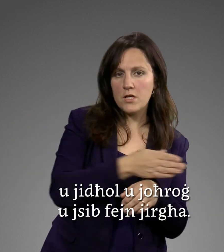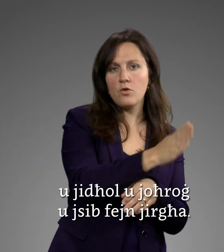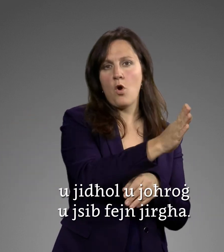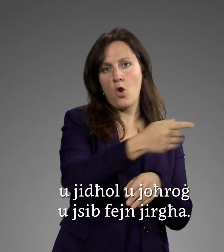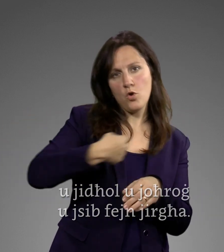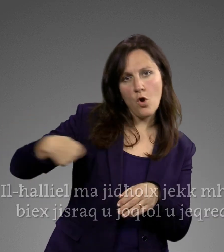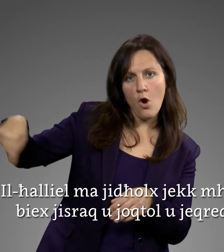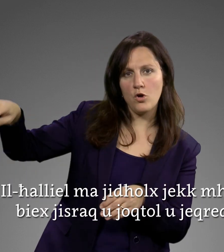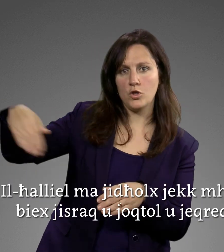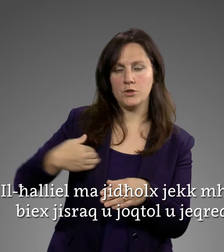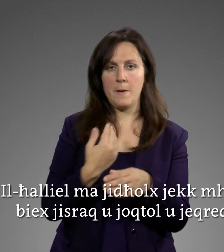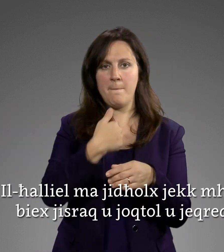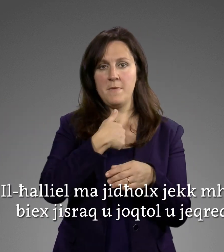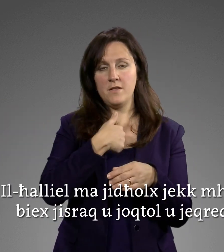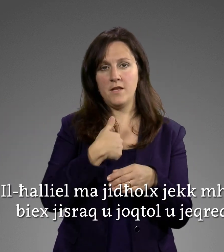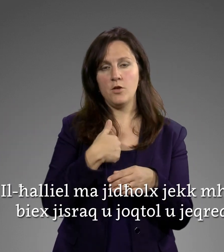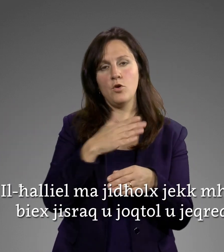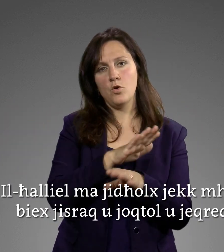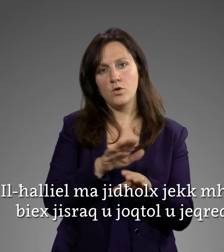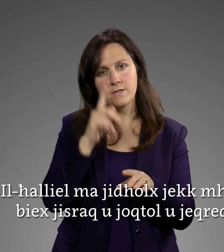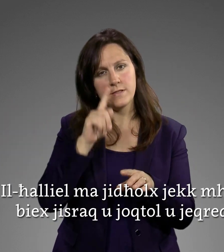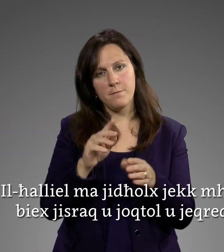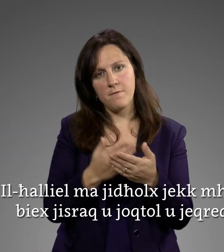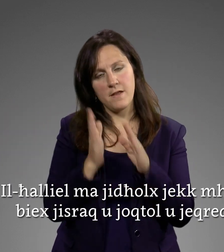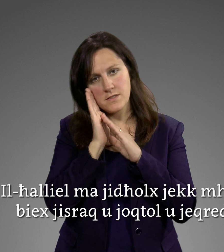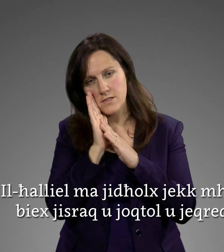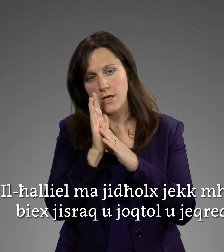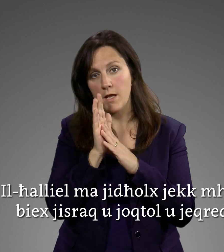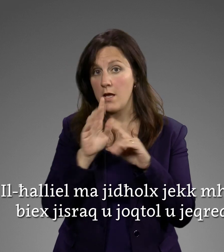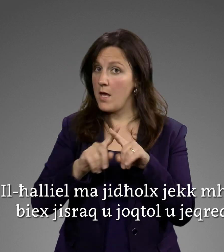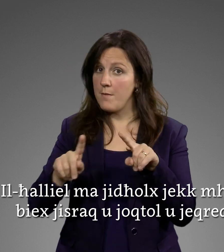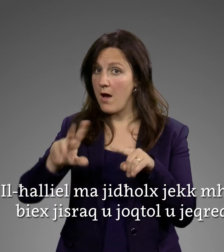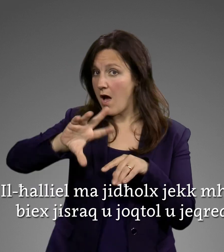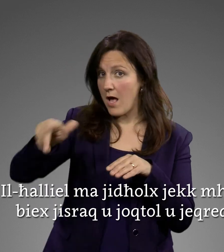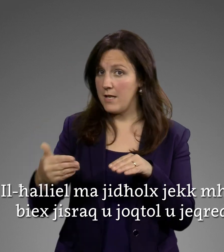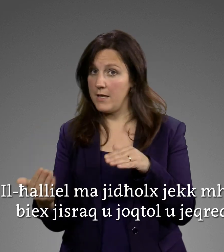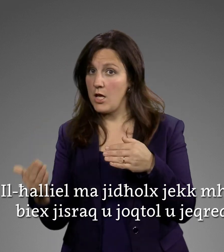jara. Il-ħallil ma jidħolx jekk mhux biex jisraq u joqtol u jeqret.